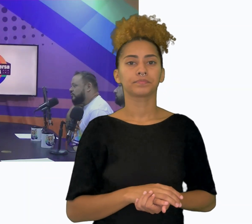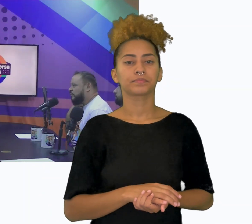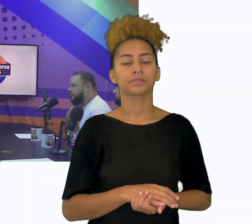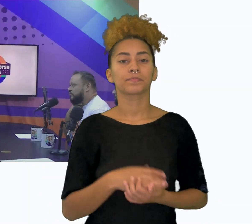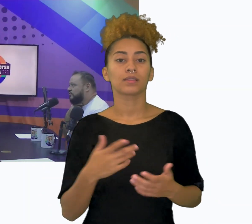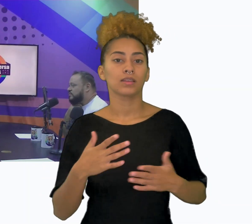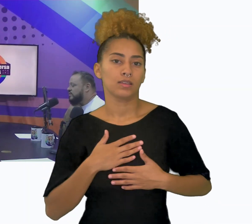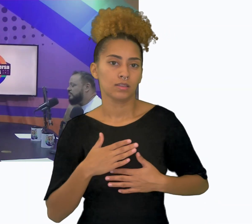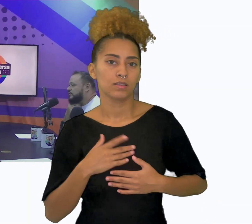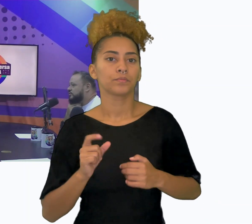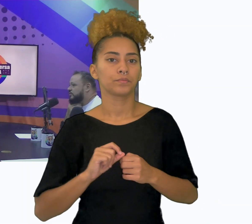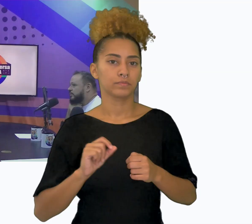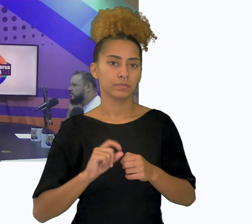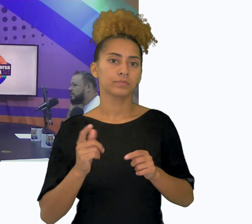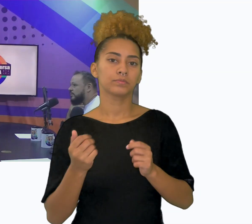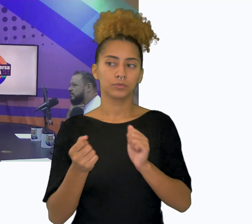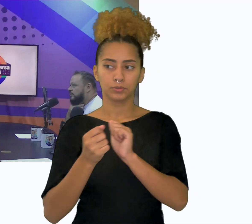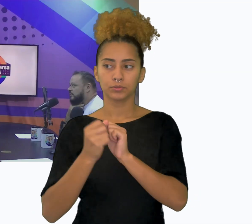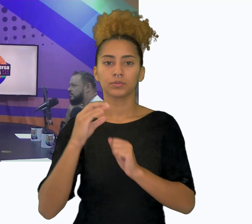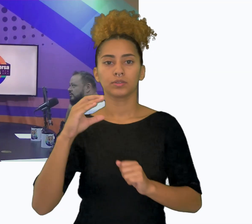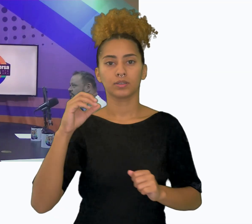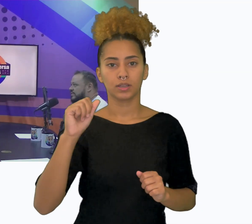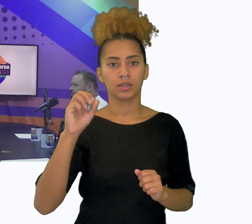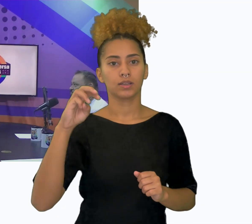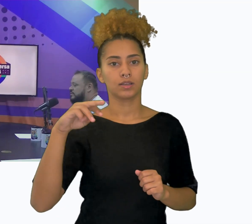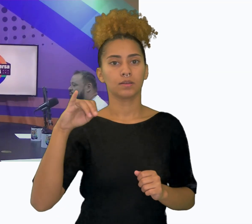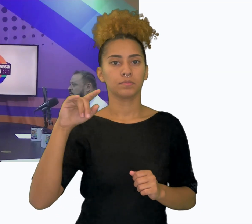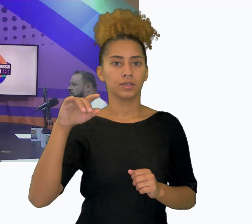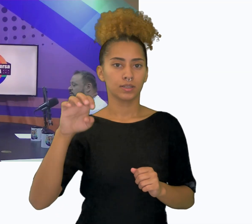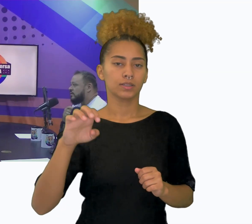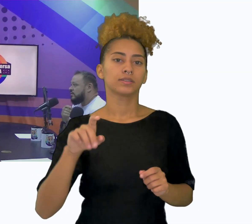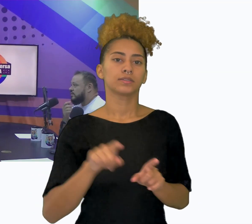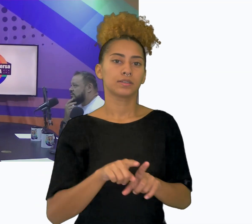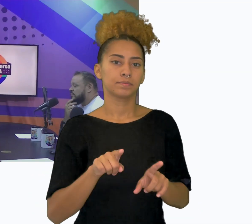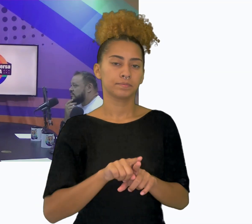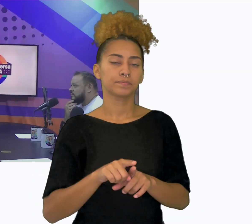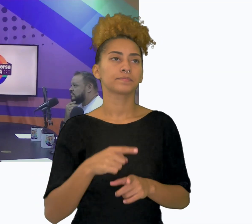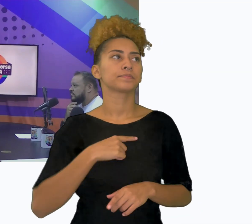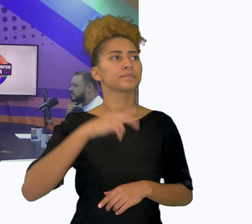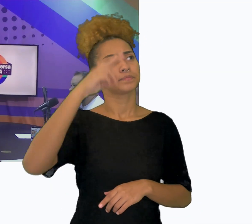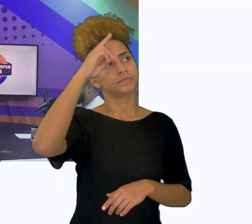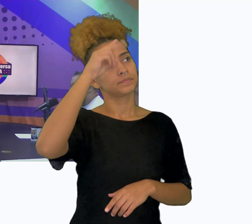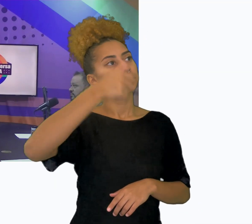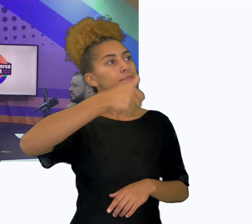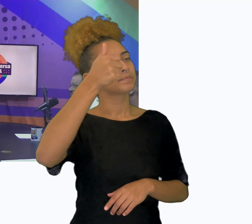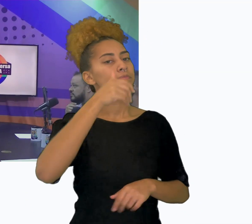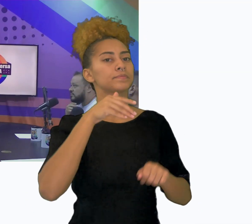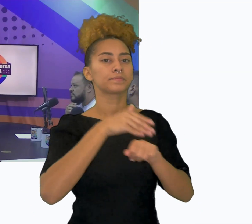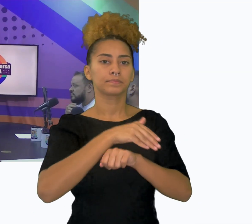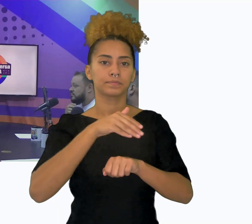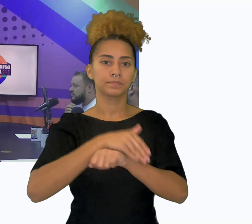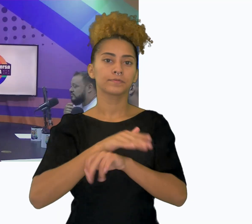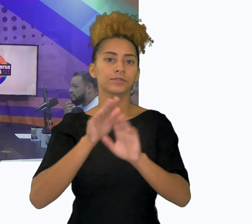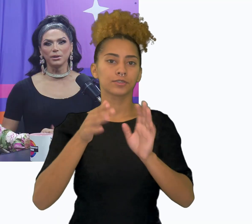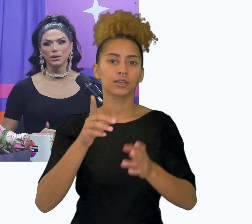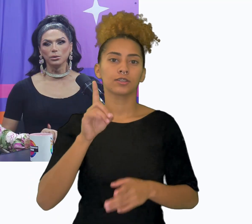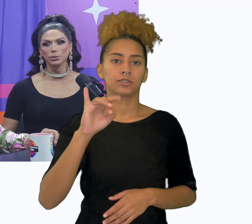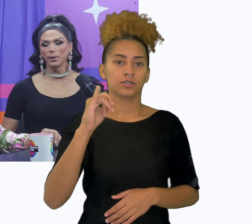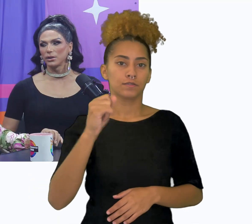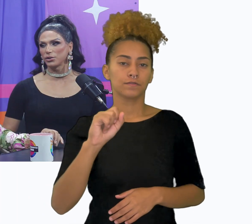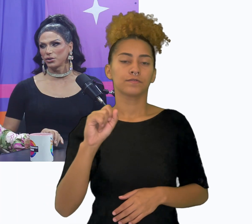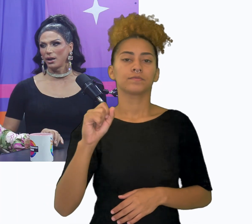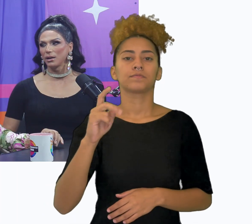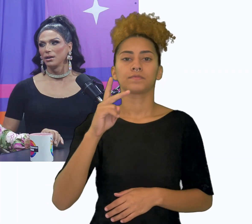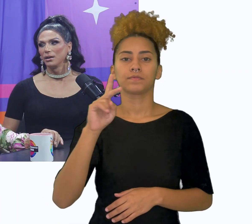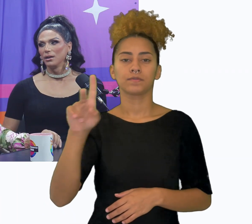Espetacular, né? Eu fui o que fiz o Rap Fit também com a Camille. Eu fiz a parte masculina. Muito legal. E eu lembro assim da minha primeira participação já como diva, ele já me deu o